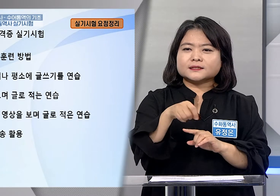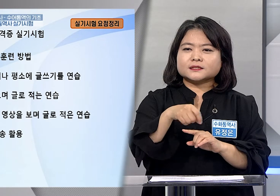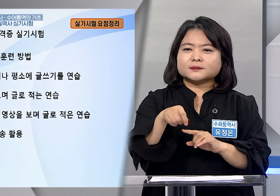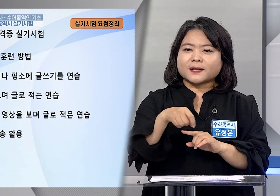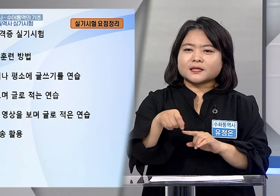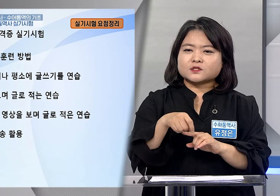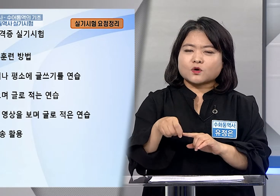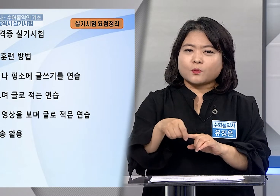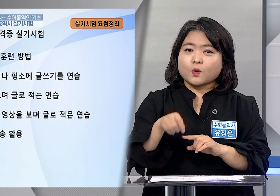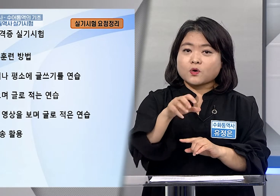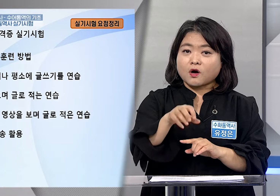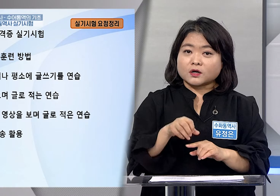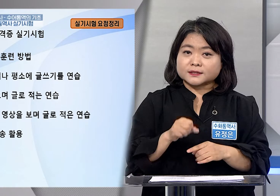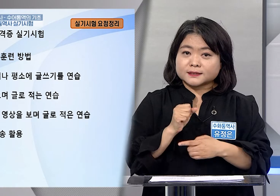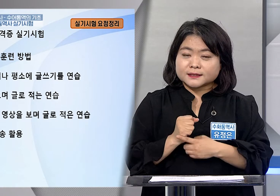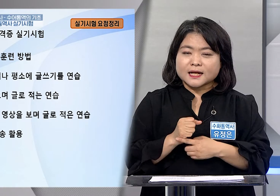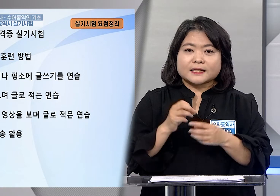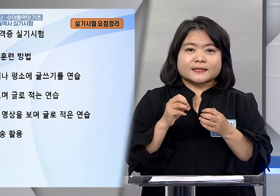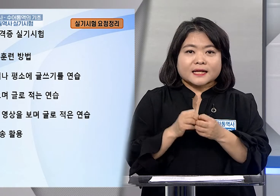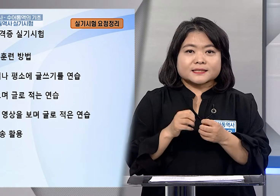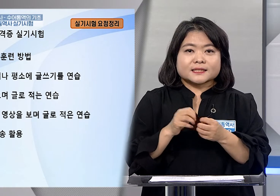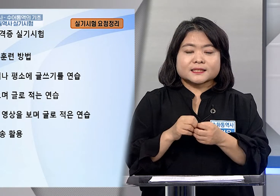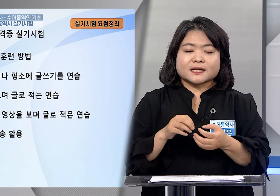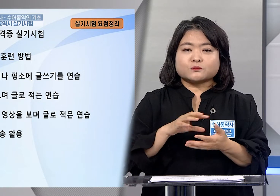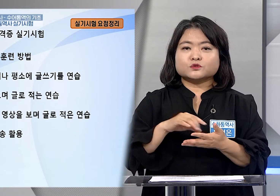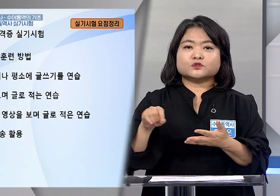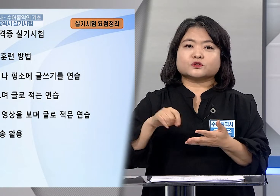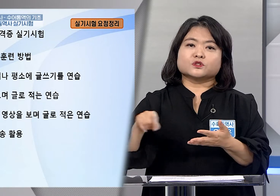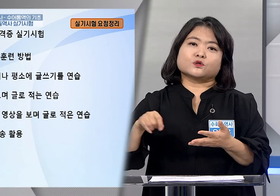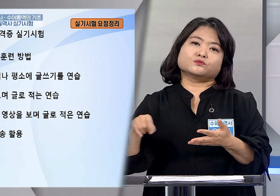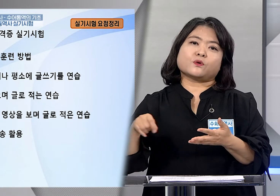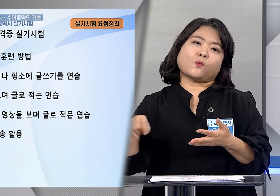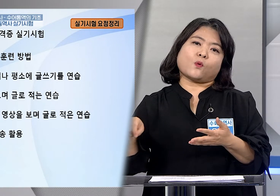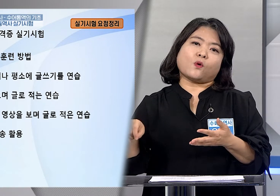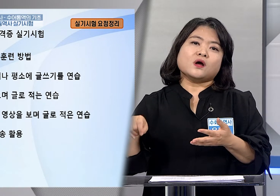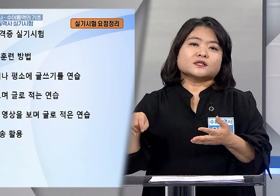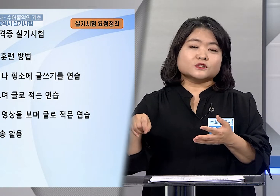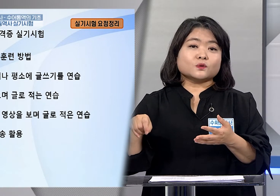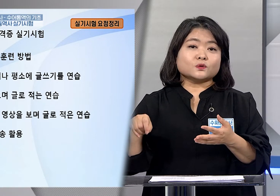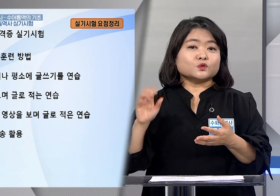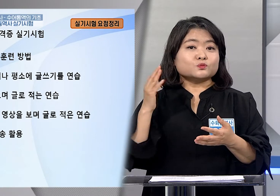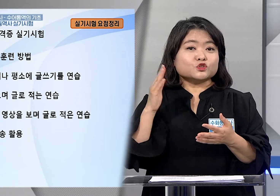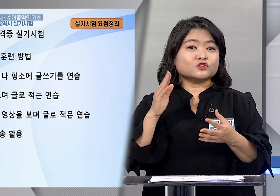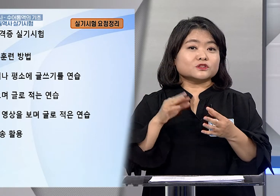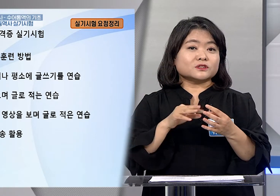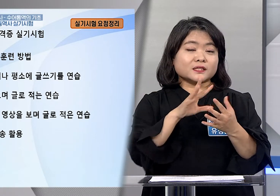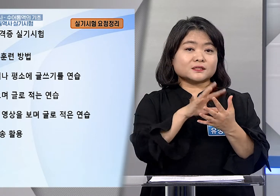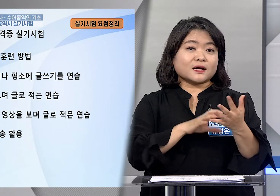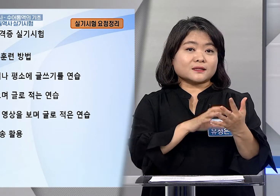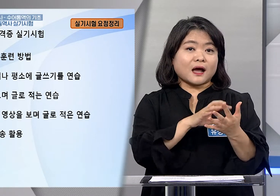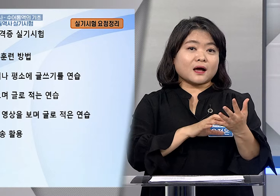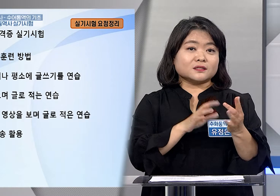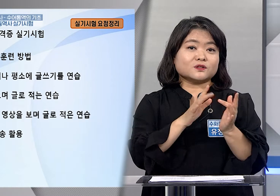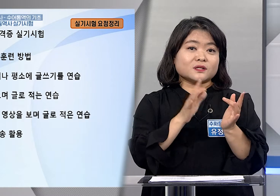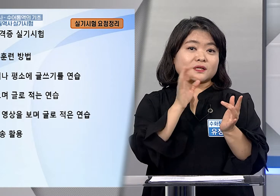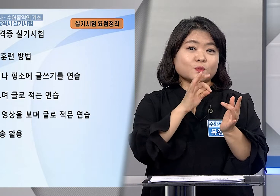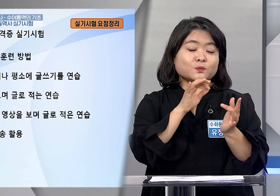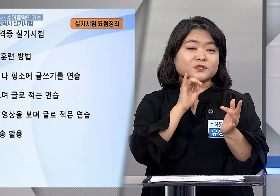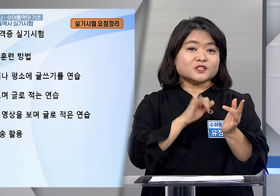그 받아 적어본 것을 다시 작문으로 글로 풀어보고 그리고 요즘 뉴스는 텍스트가 다 인터넷 찾아보면